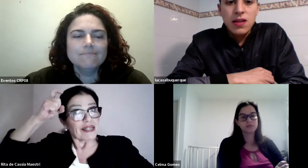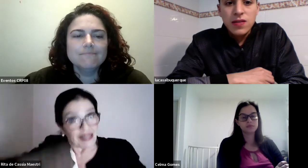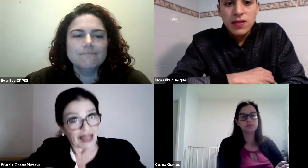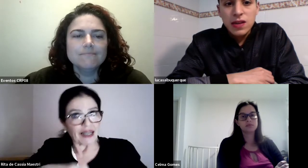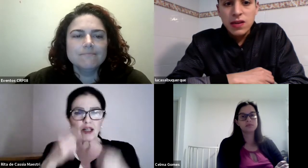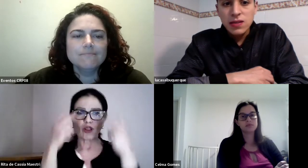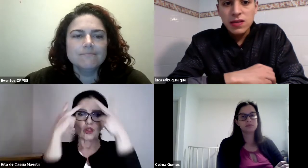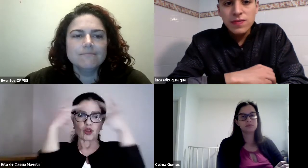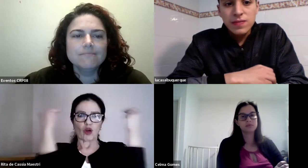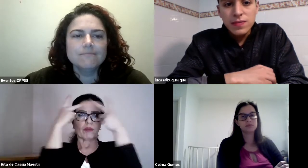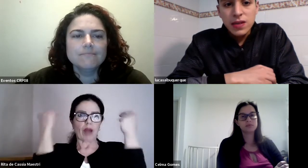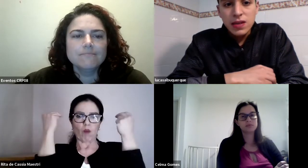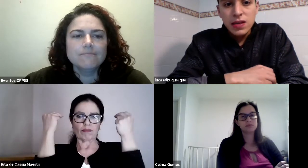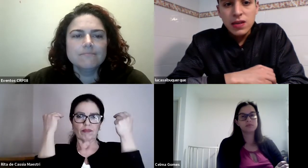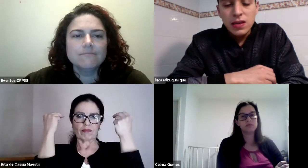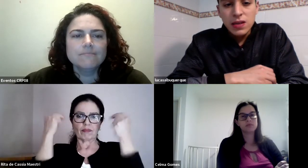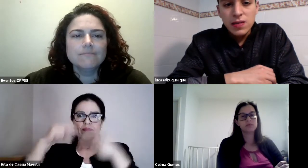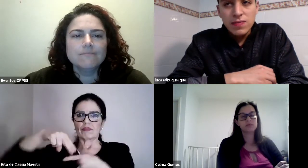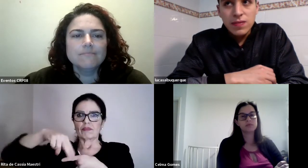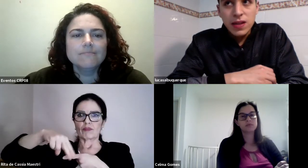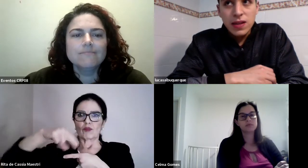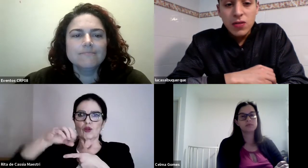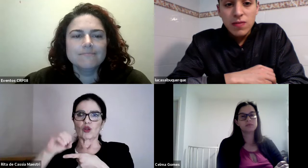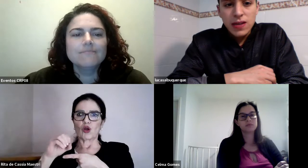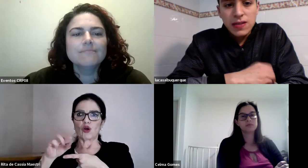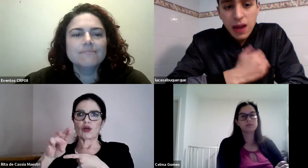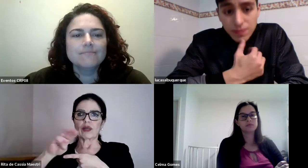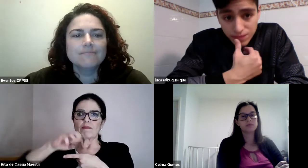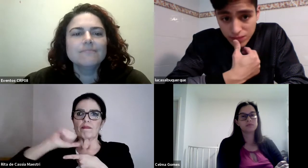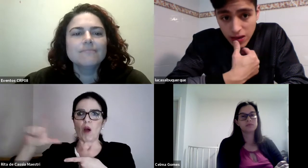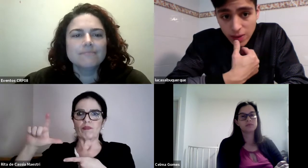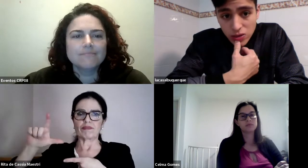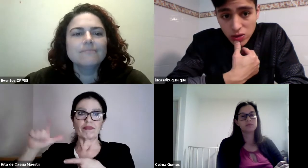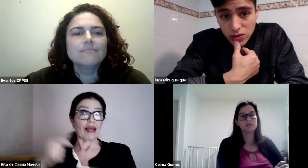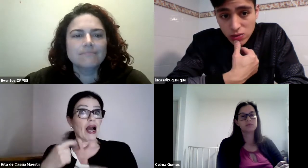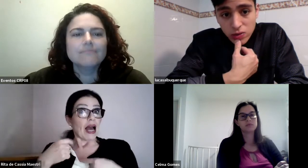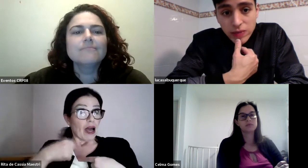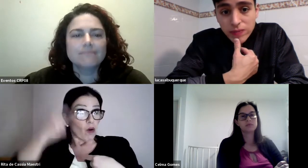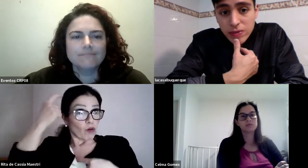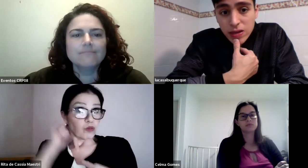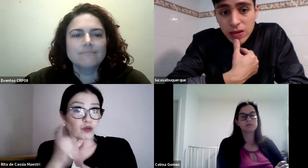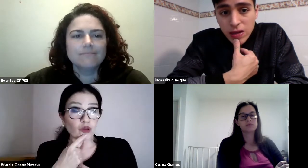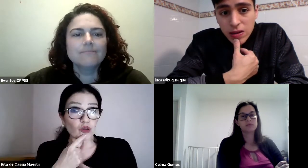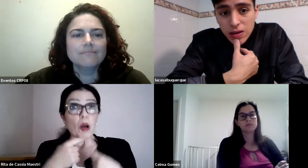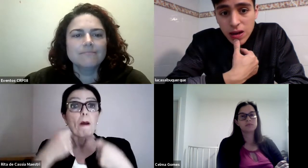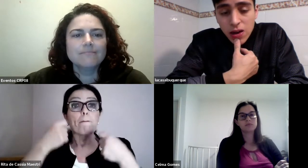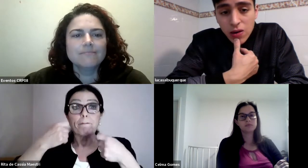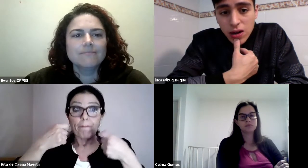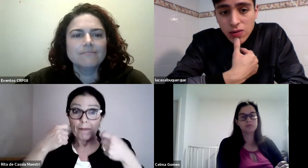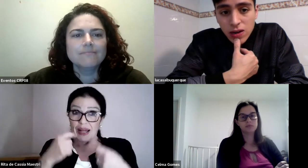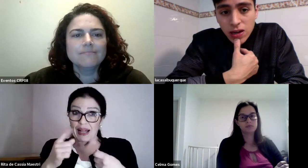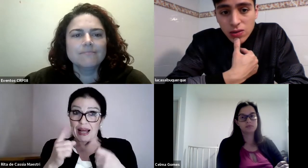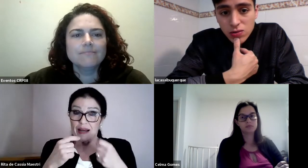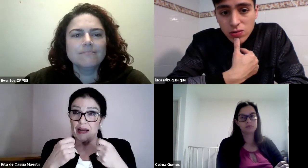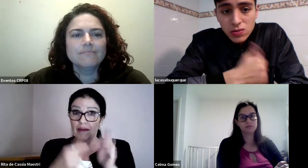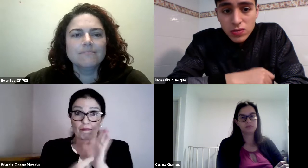a deficiência e tentar normalizar a pessoa surda. Agora,